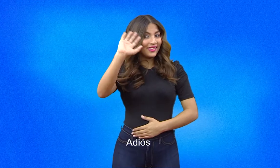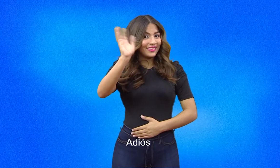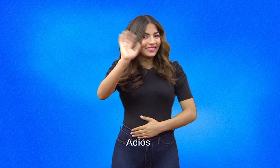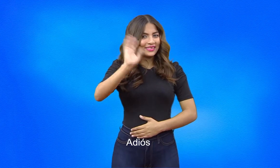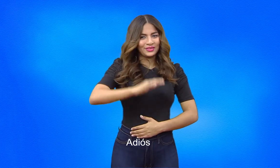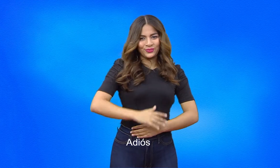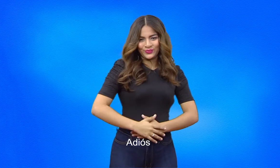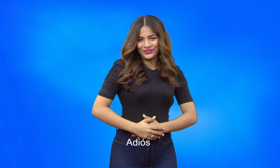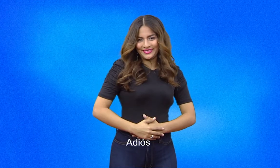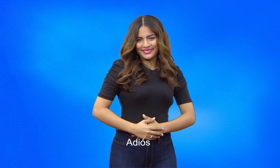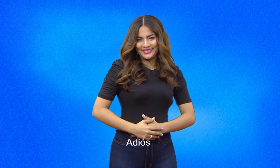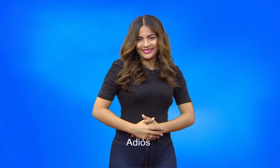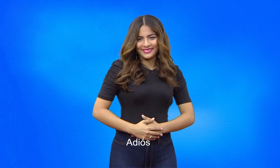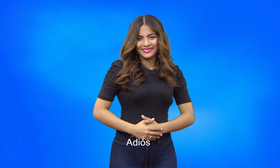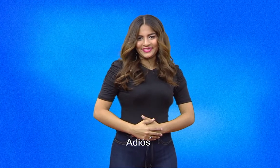Adiós.